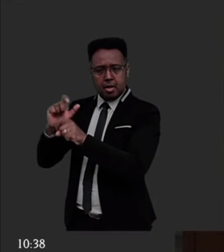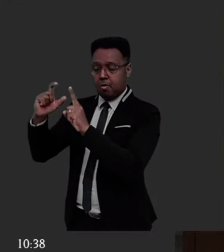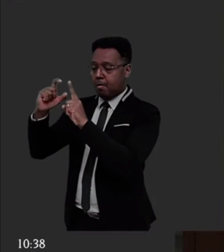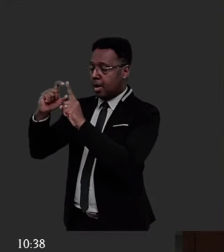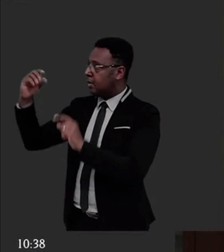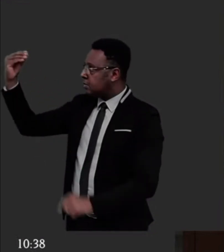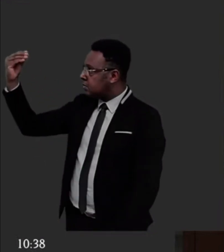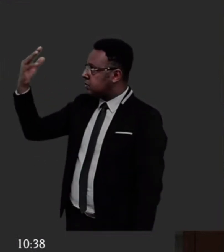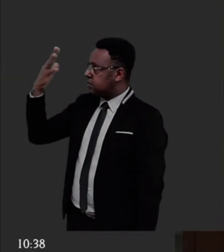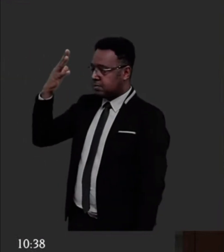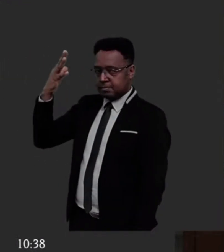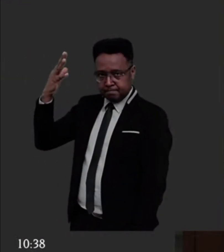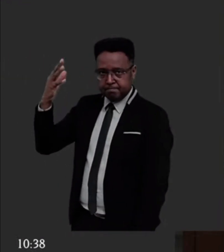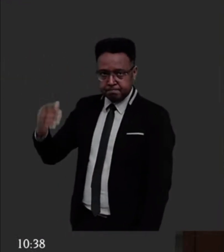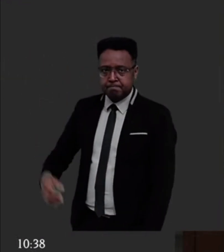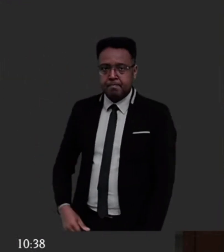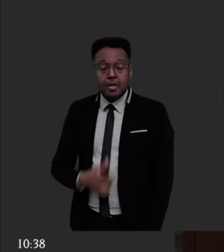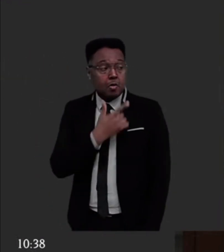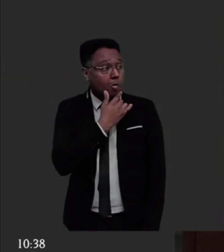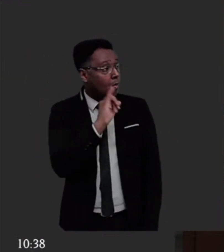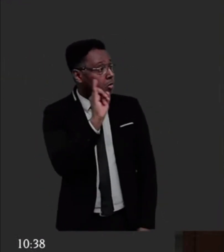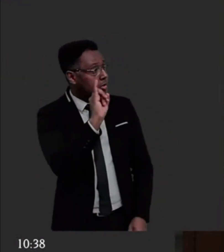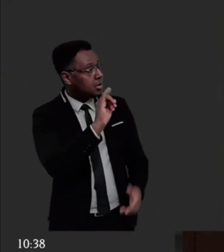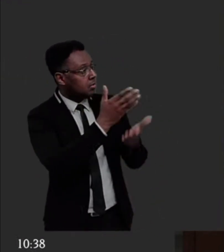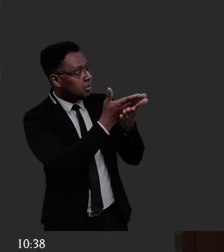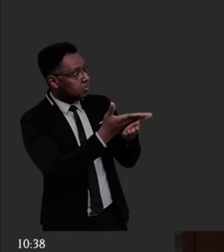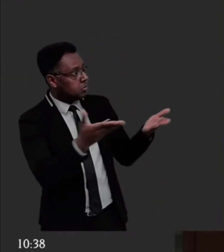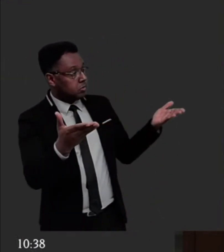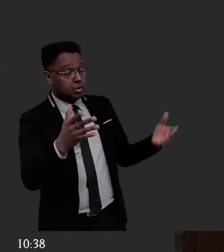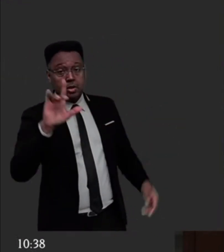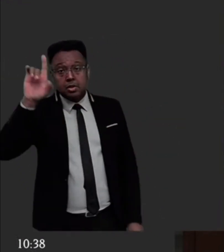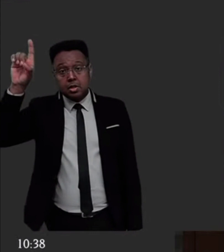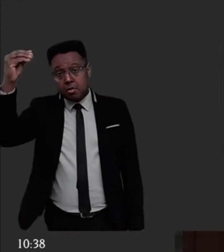Deus. Servos de Deus que estão aqui, o Senhor dá a